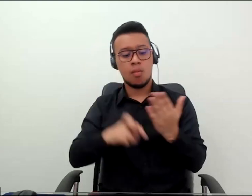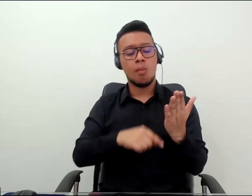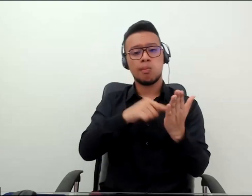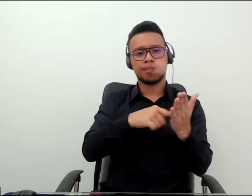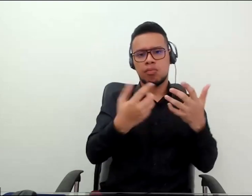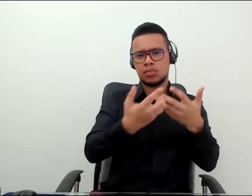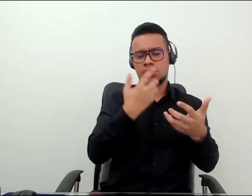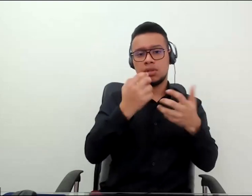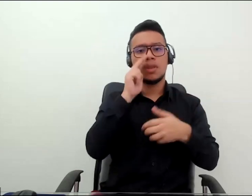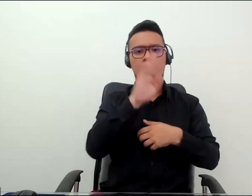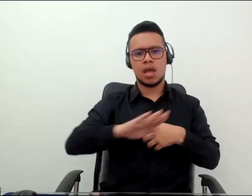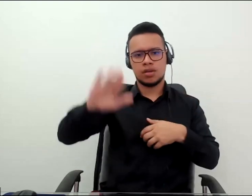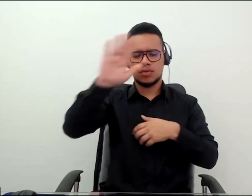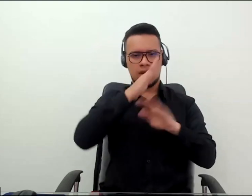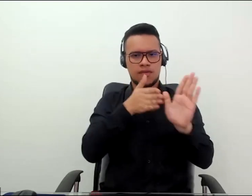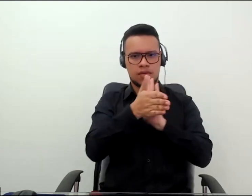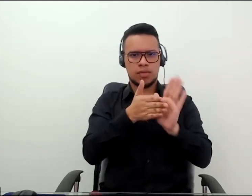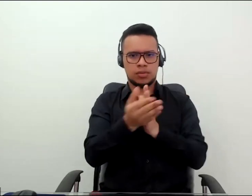Nacional de información